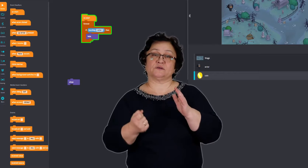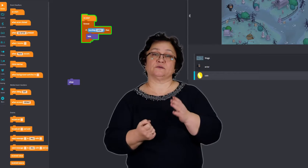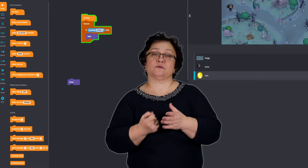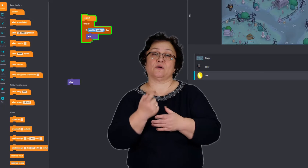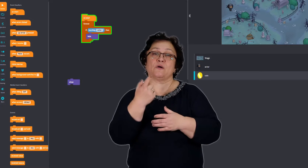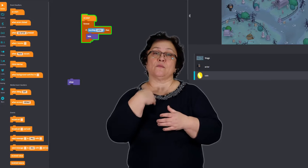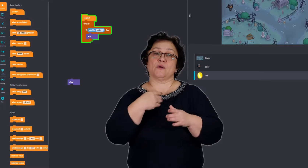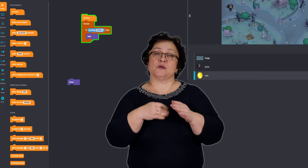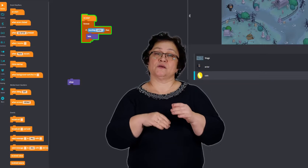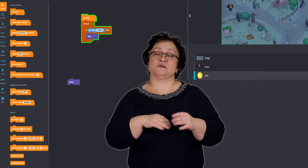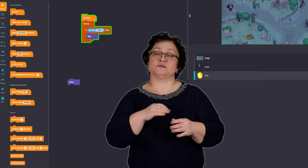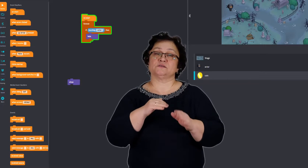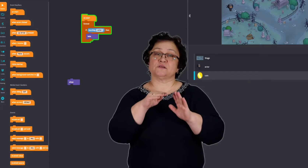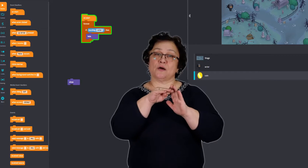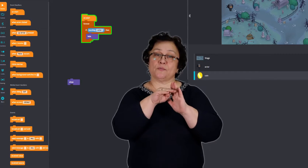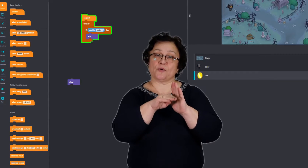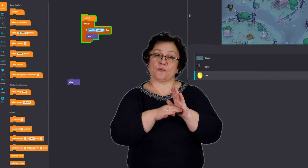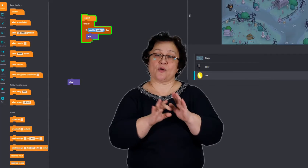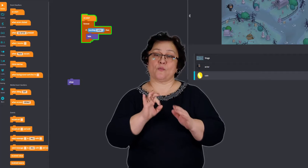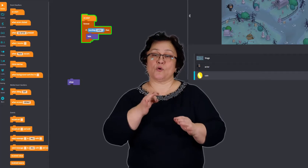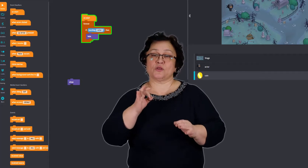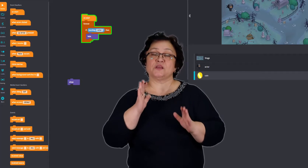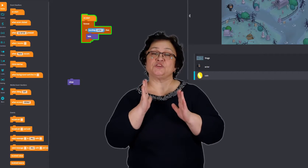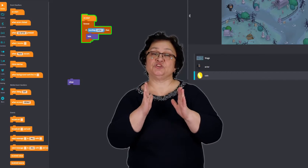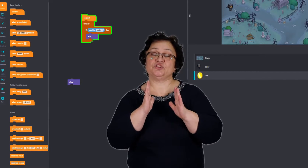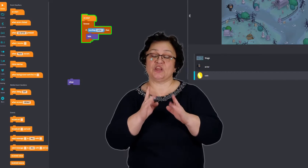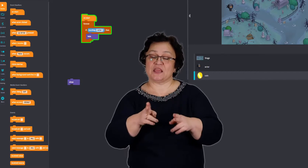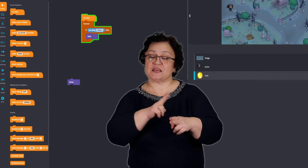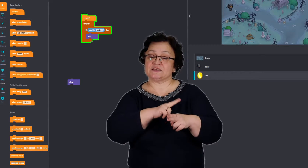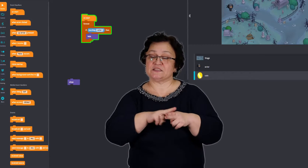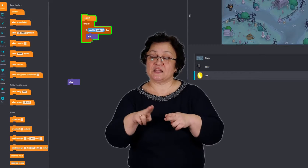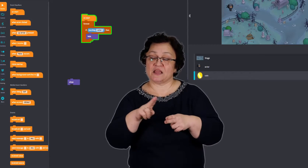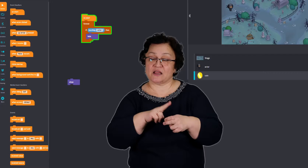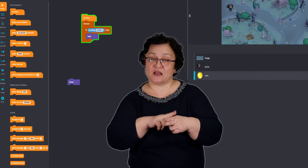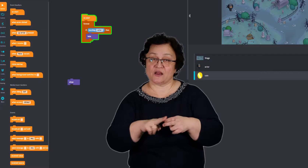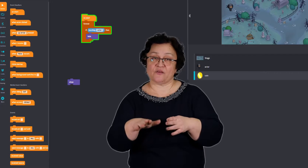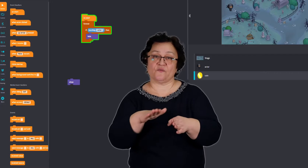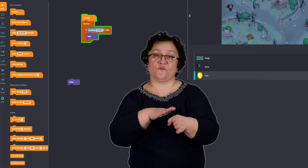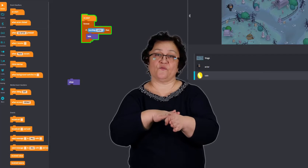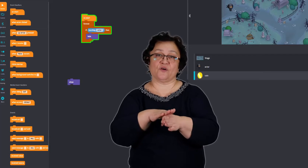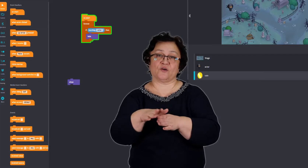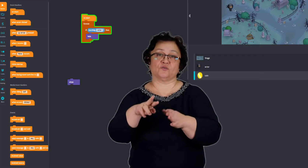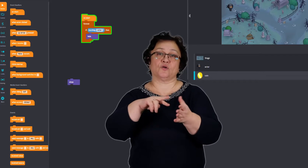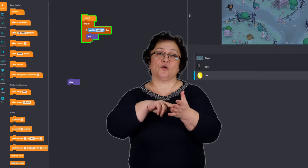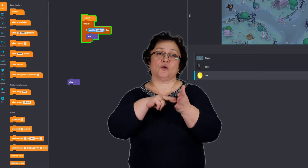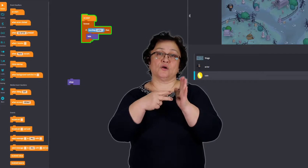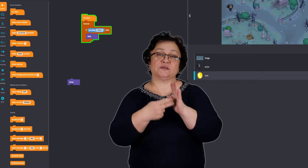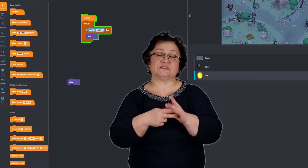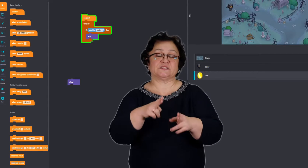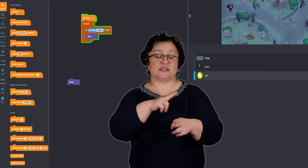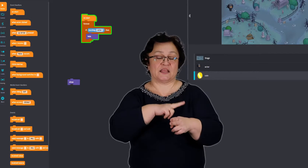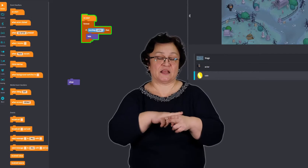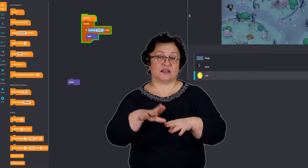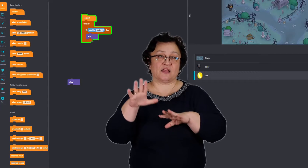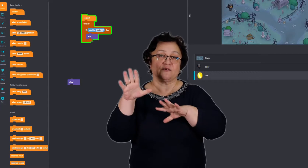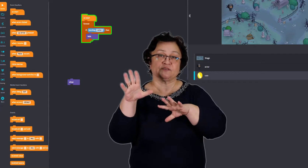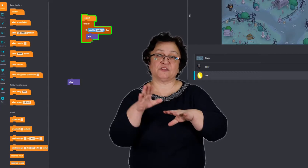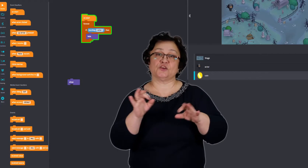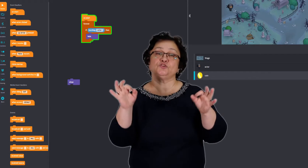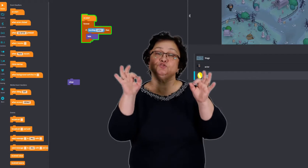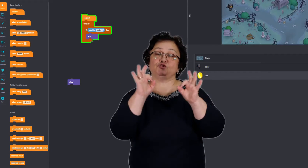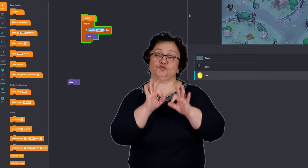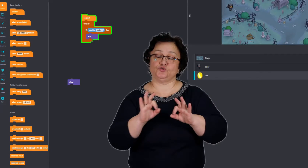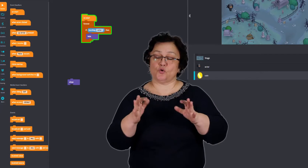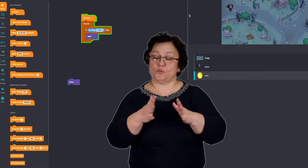ми запрограмували монетку тільки зникати. Вона виконала програму, вона зникла, все, вона нам